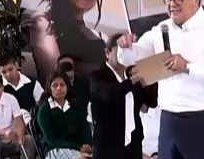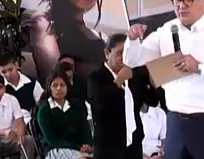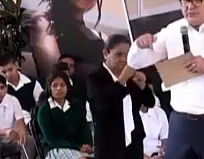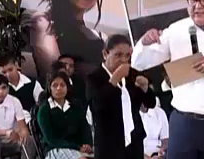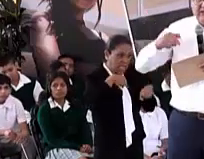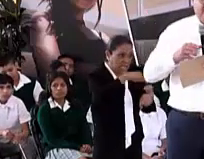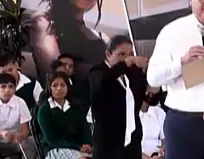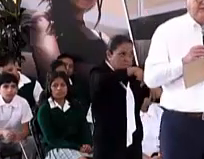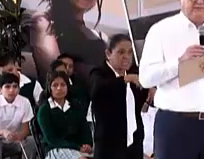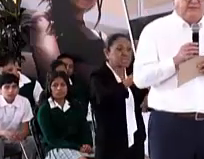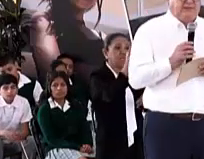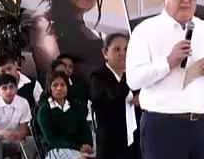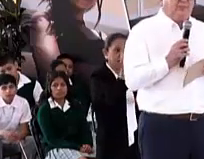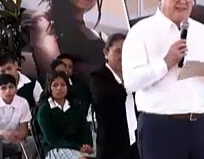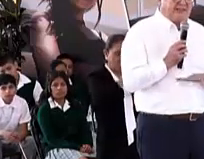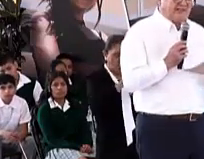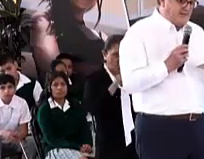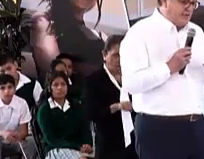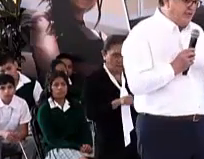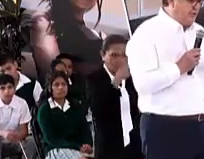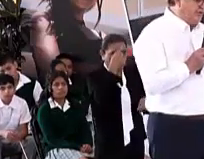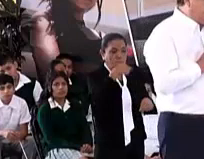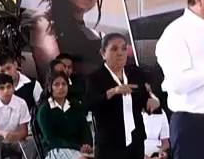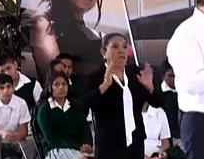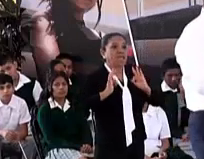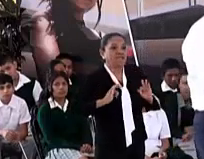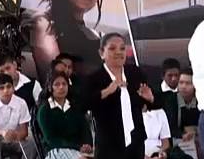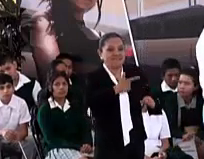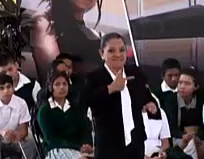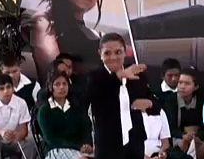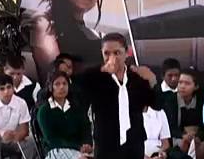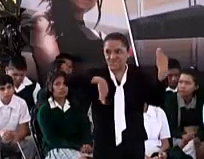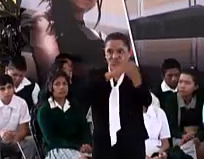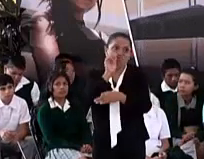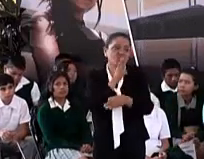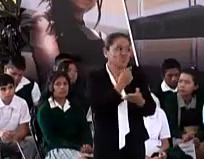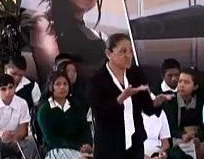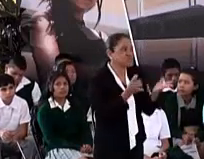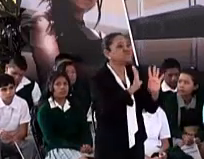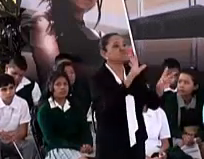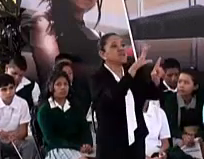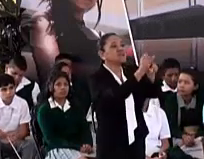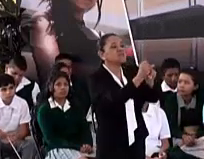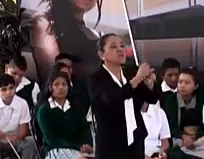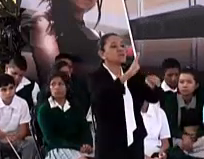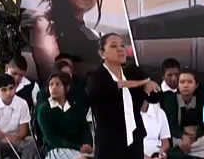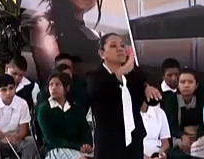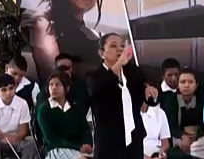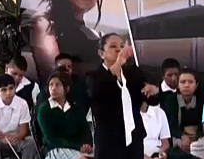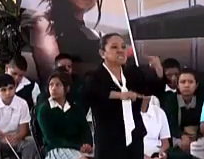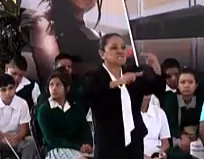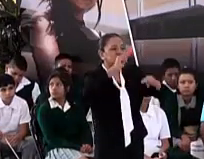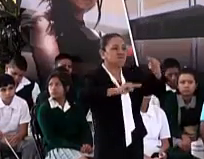esta secundaria, para satisfacción de todos y todas, ha logrado los más altos niveles